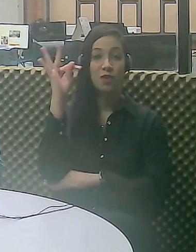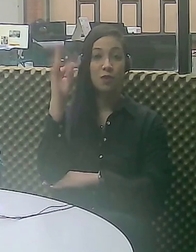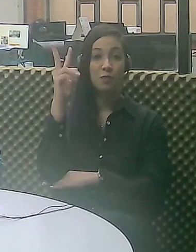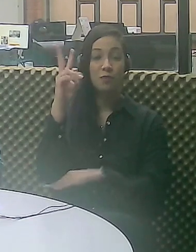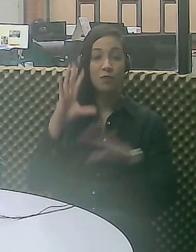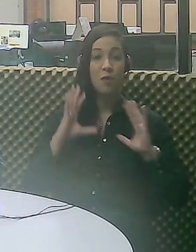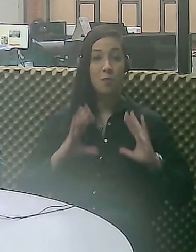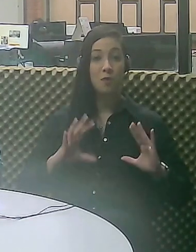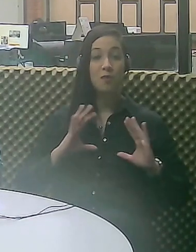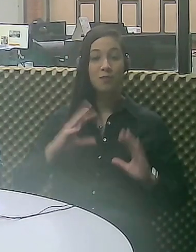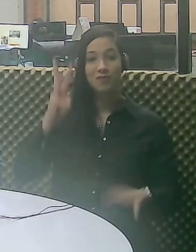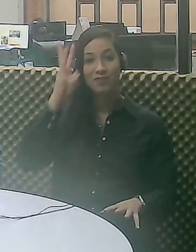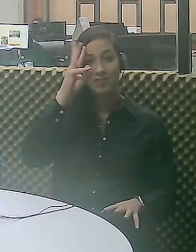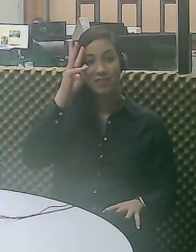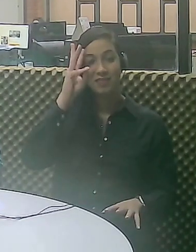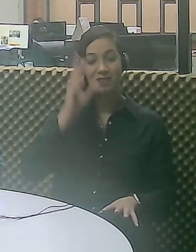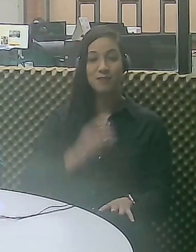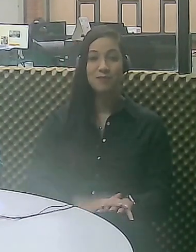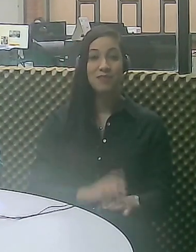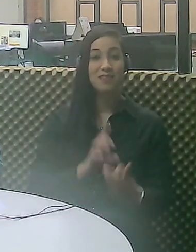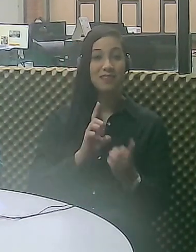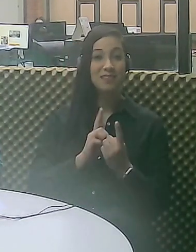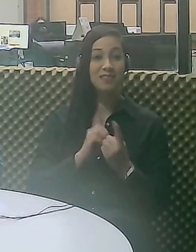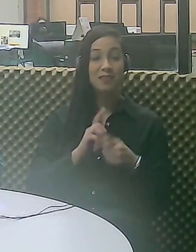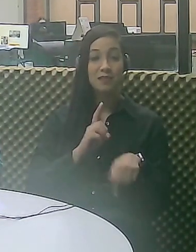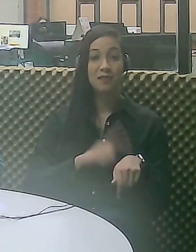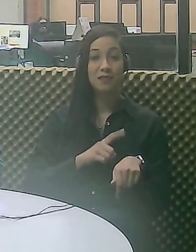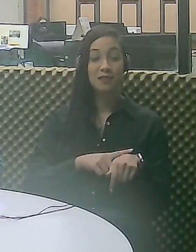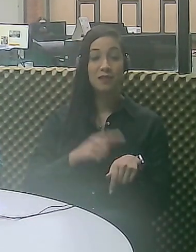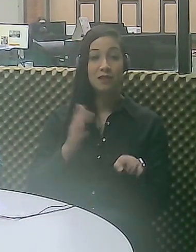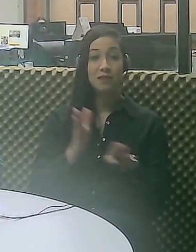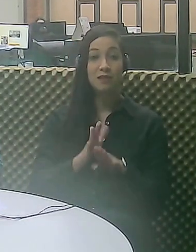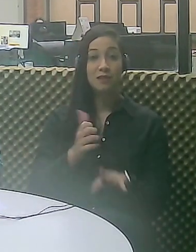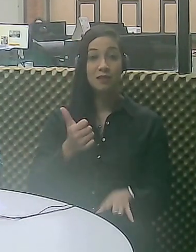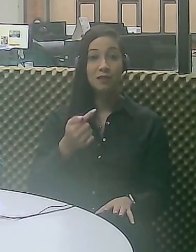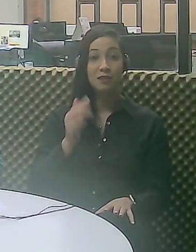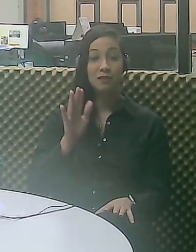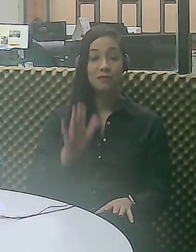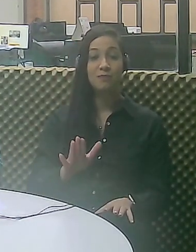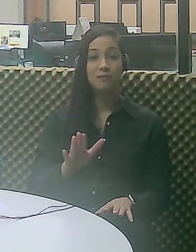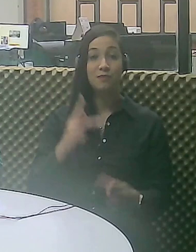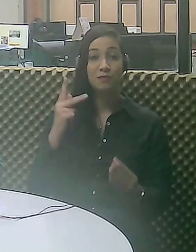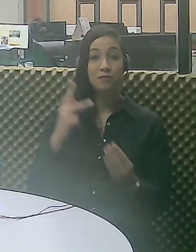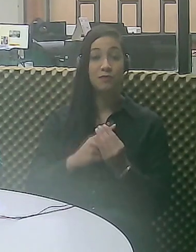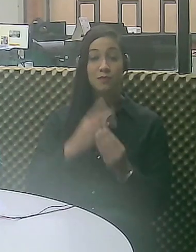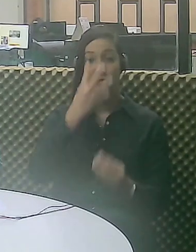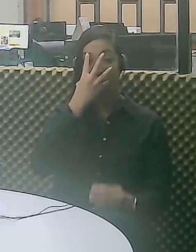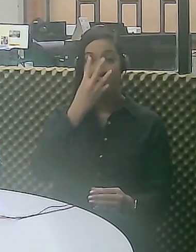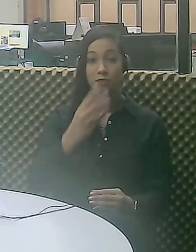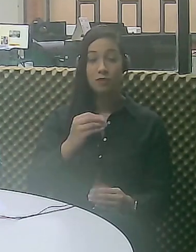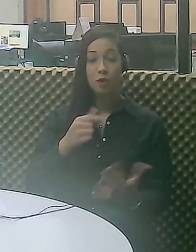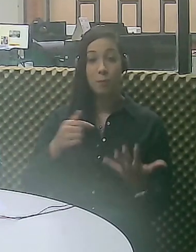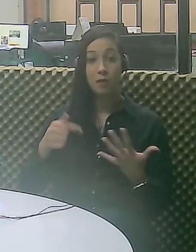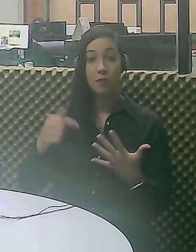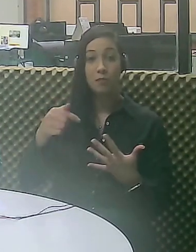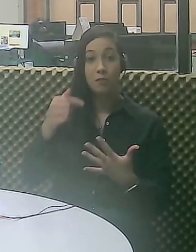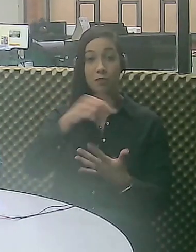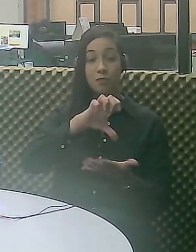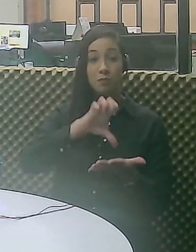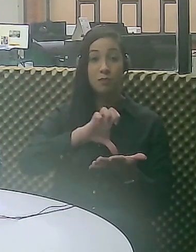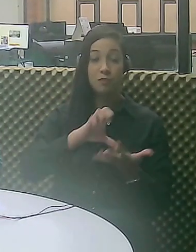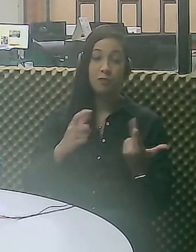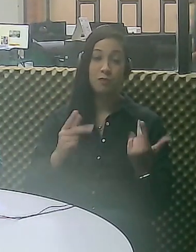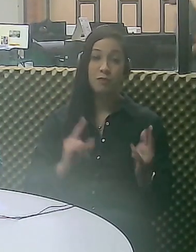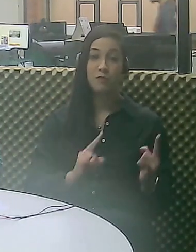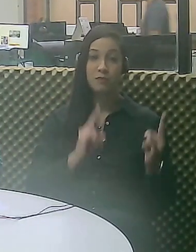Vilela nesta terça-feira, com atendimento até às 5 da tarde. O PROCON Móvel oferece todos os serviços da sede